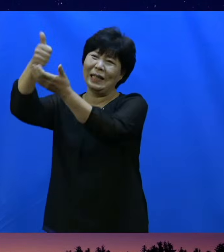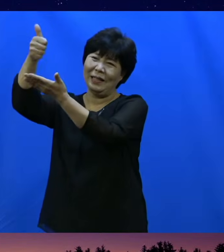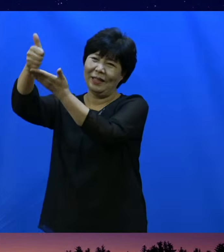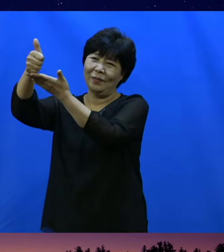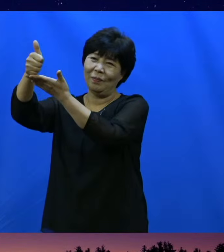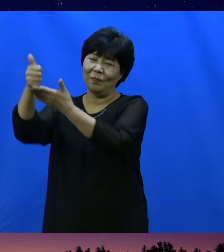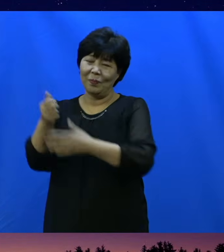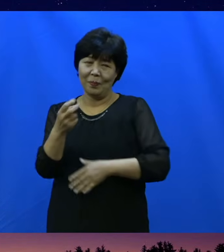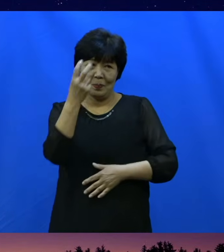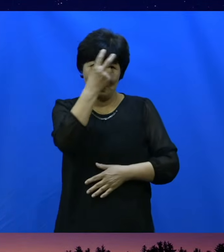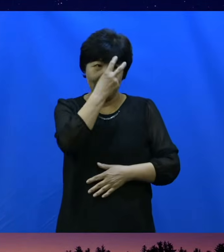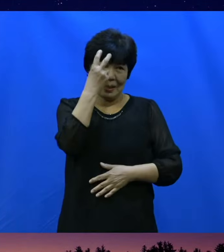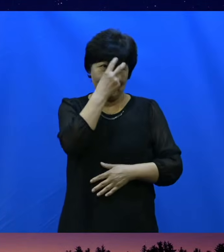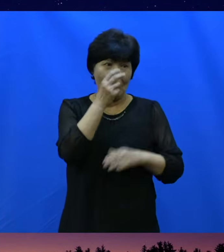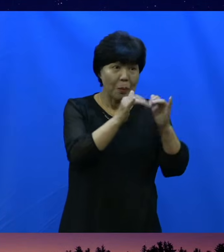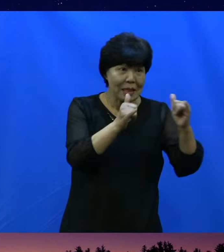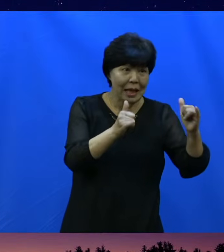사탄,